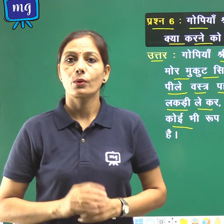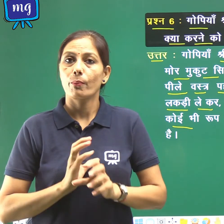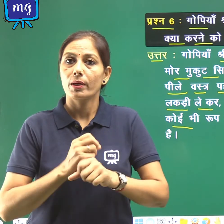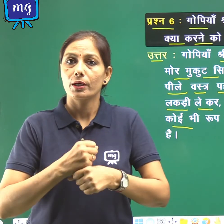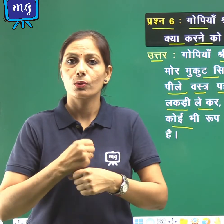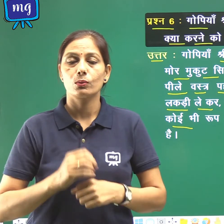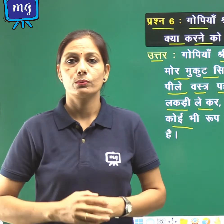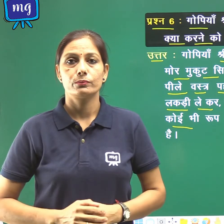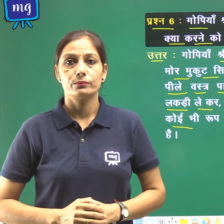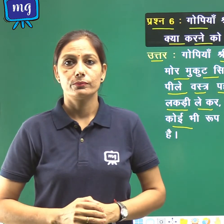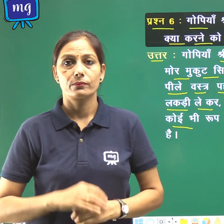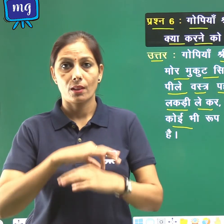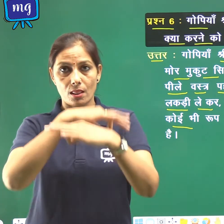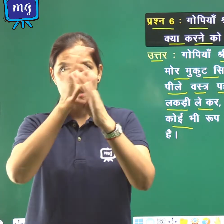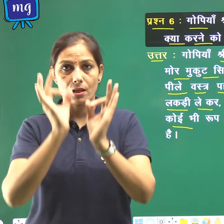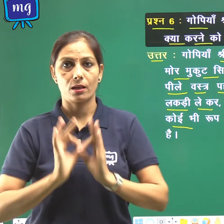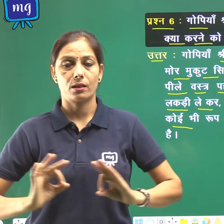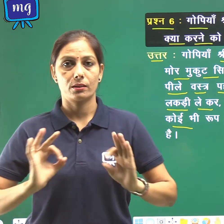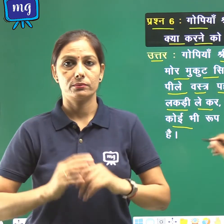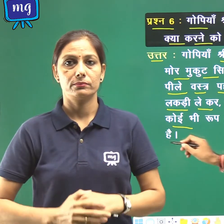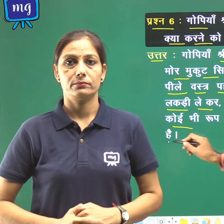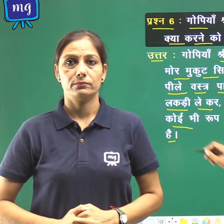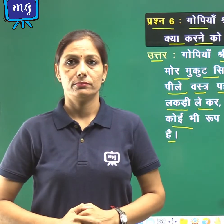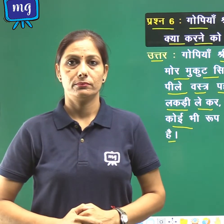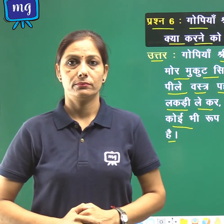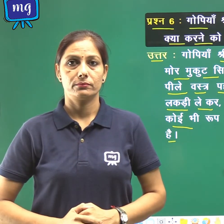बनाने को तैयार है।